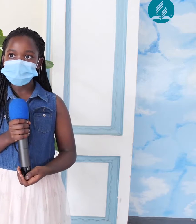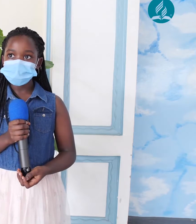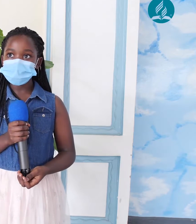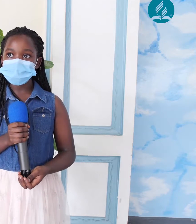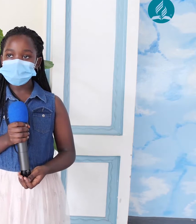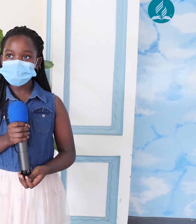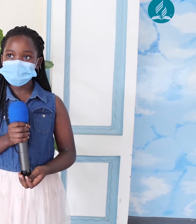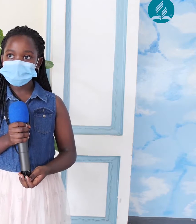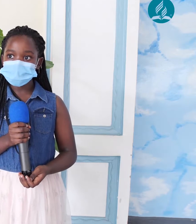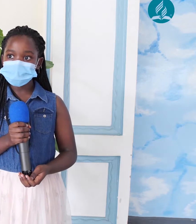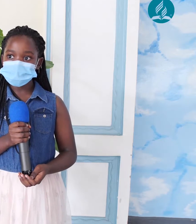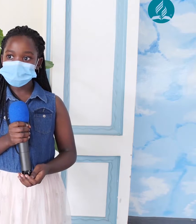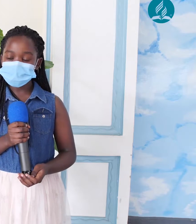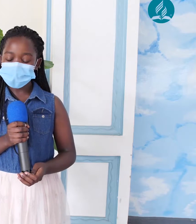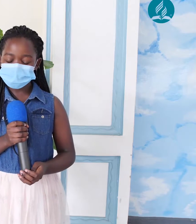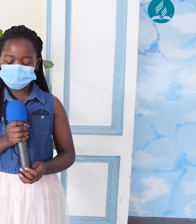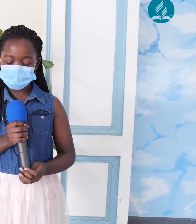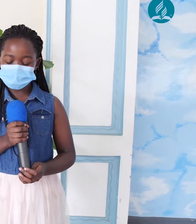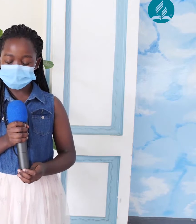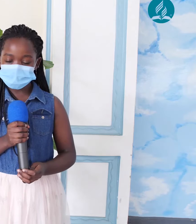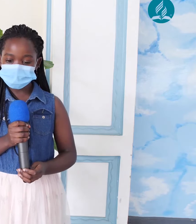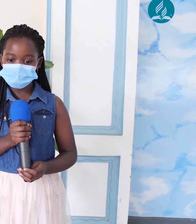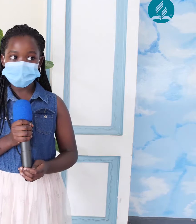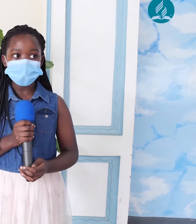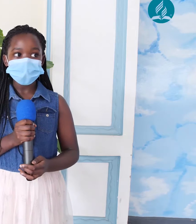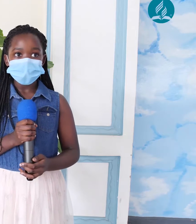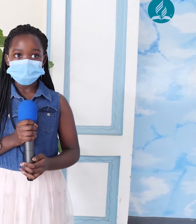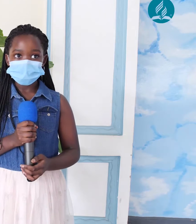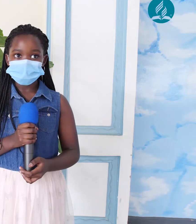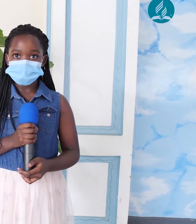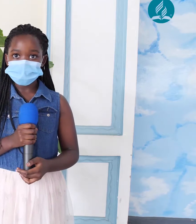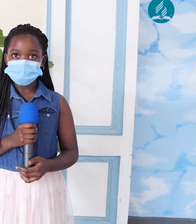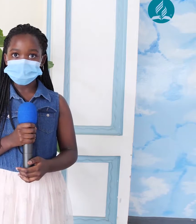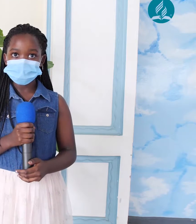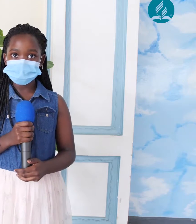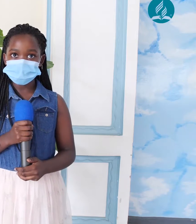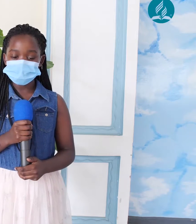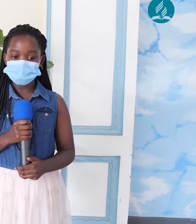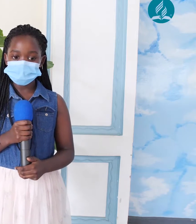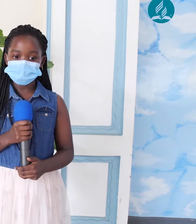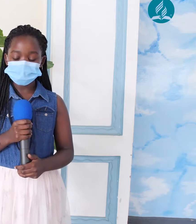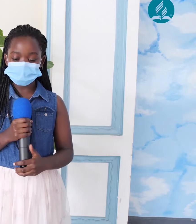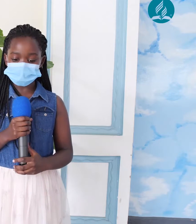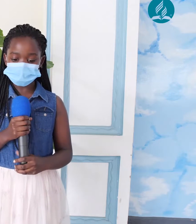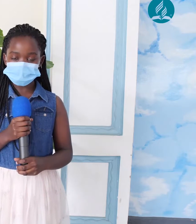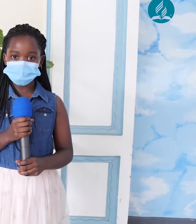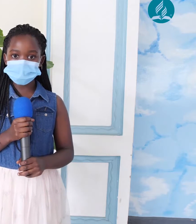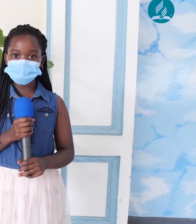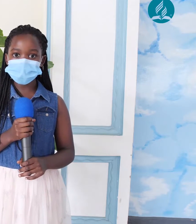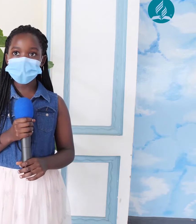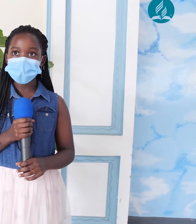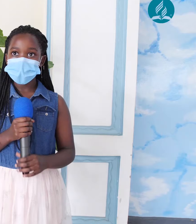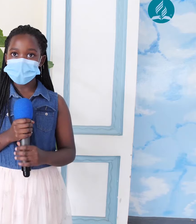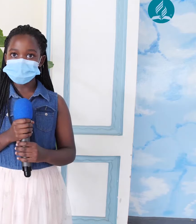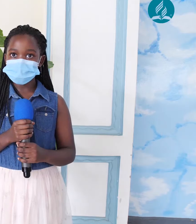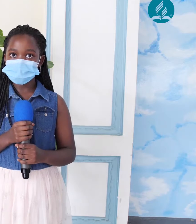bitandukanye, dore ko umwami Ahasuwerusi yayoboraga ibihugu 127.